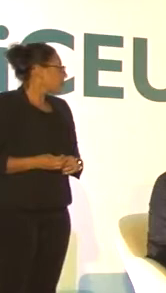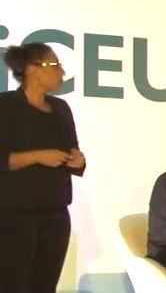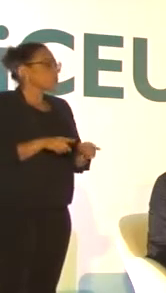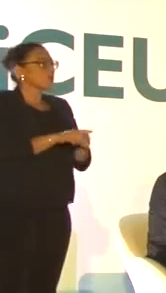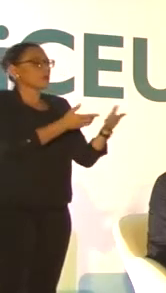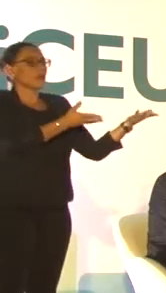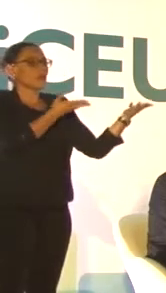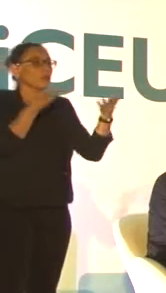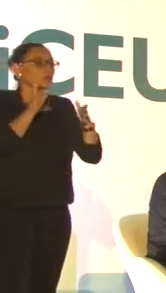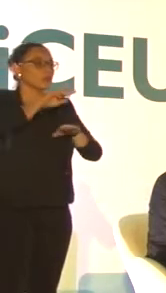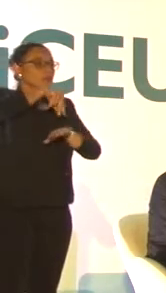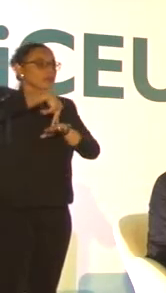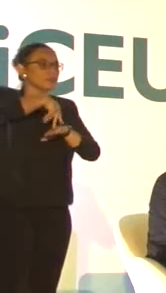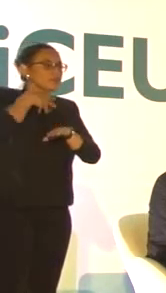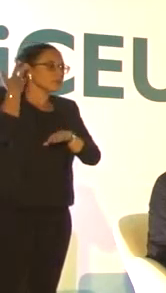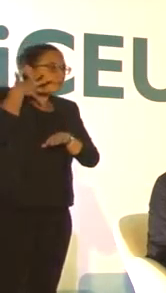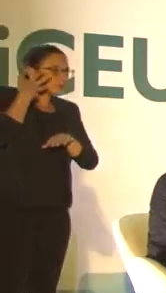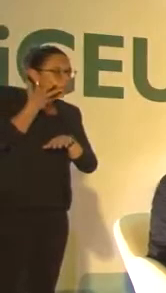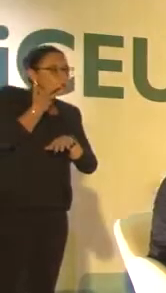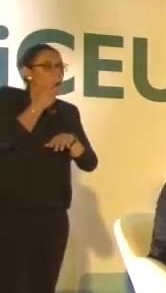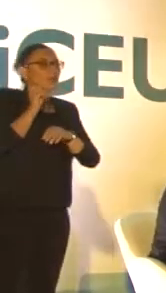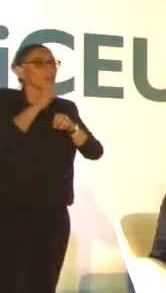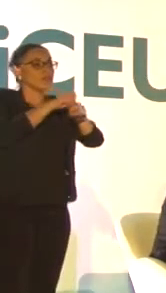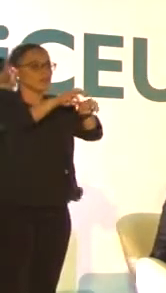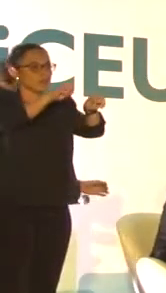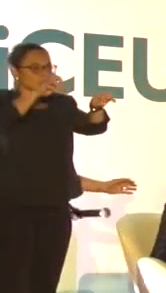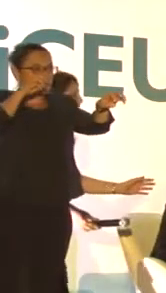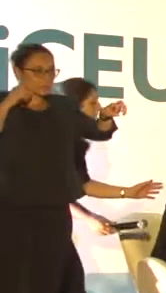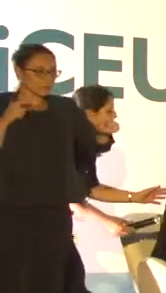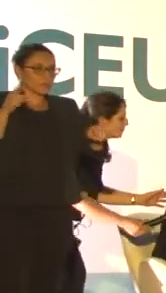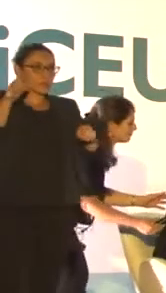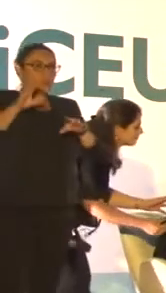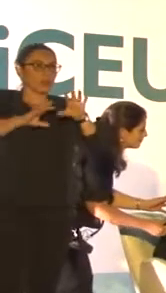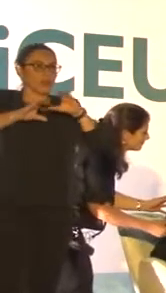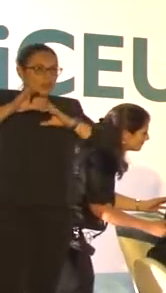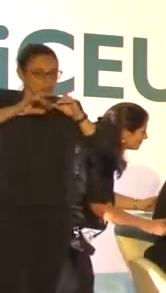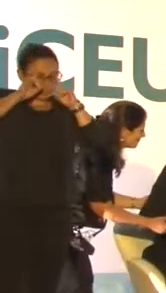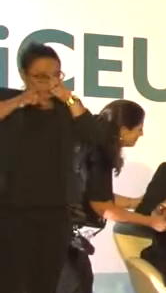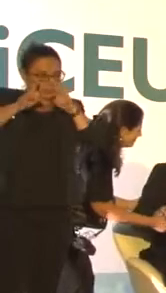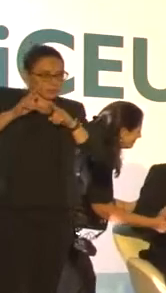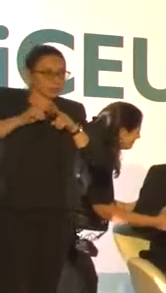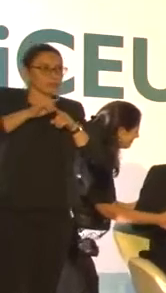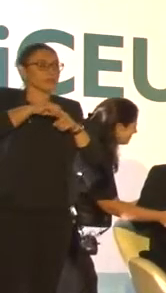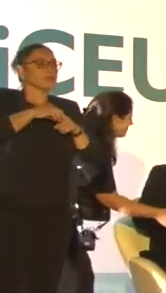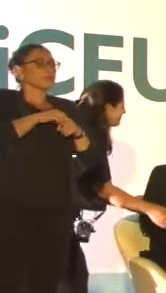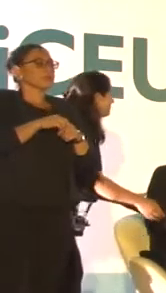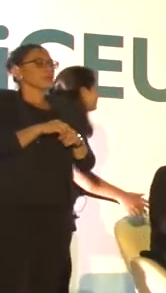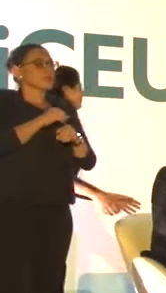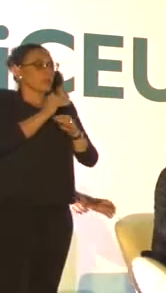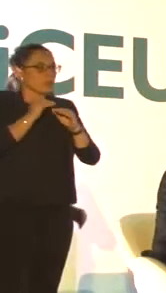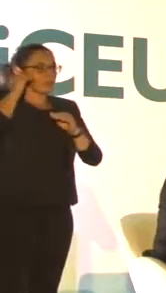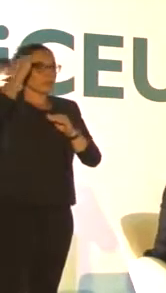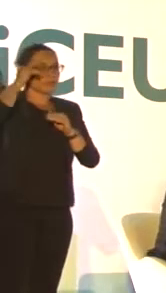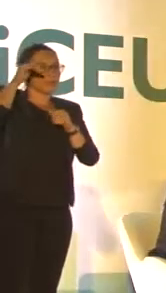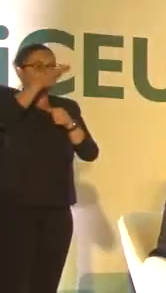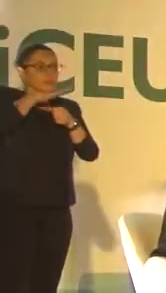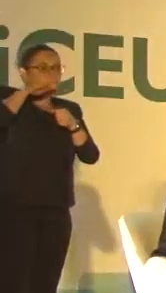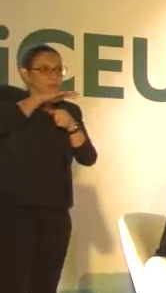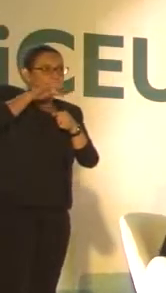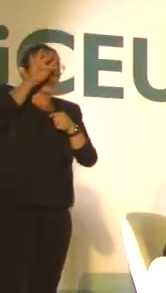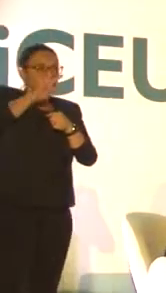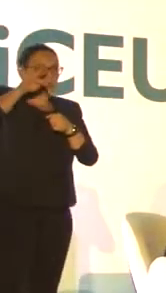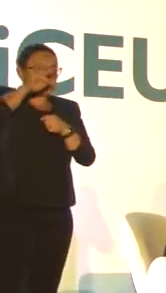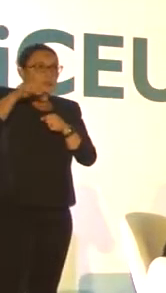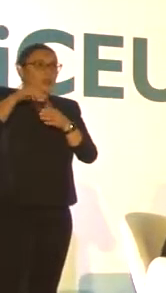Convidamos a falar o senhor diretor de Educação à Distância da Coordenação de Aperfeiçoamento de Pessoal de Nível Superior do Ministério